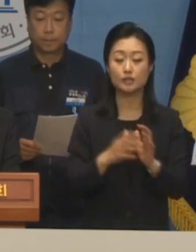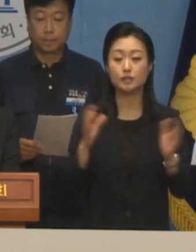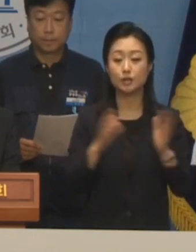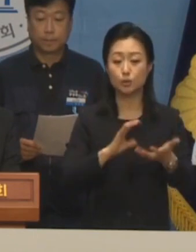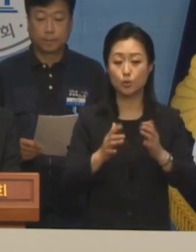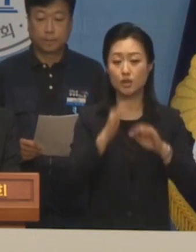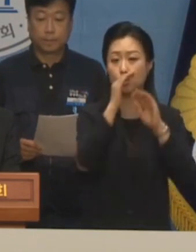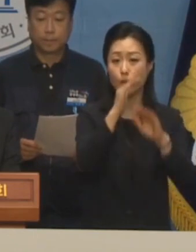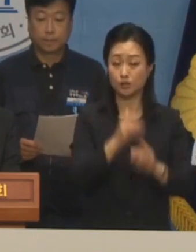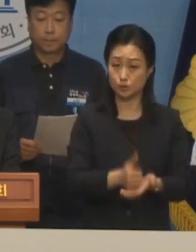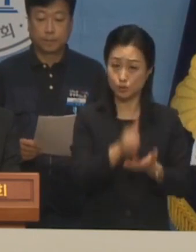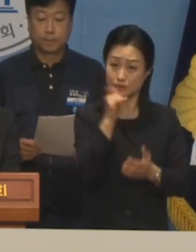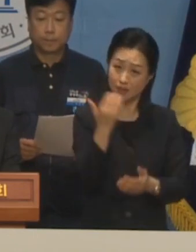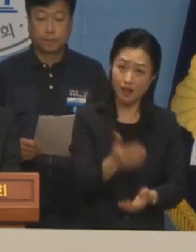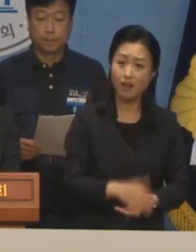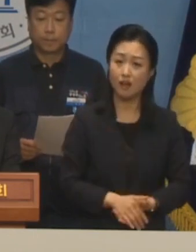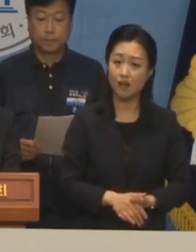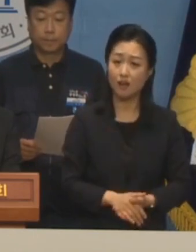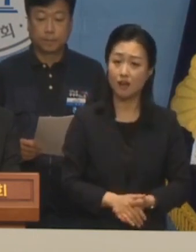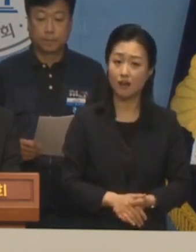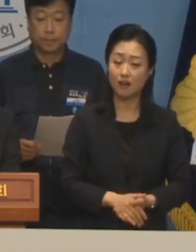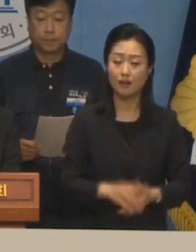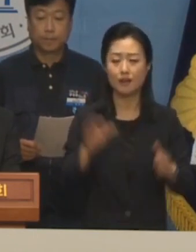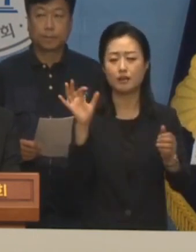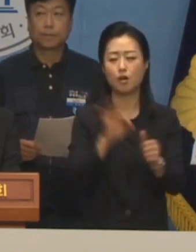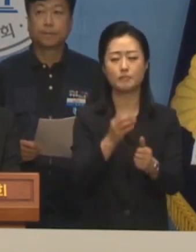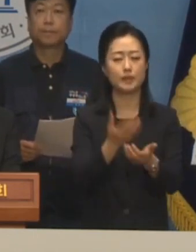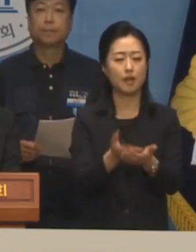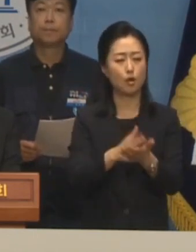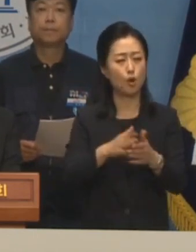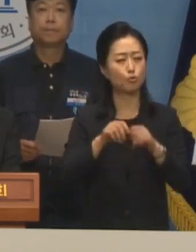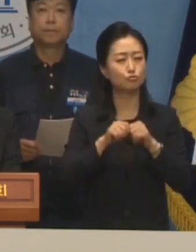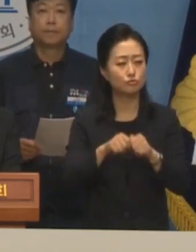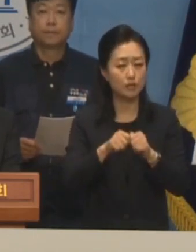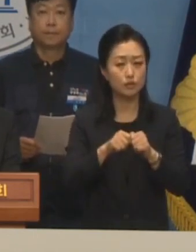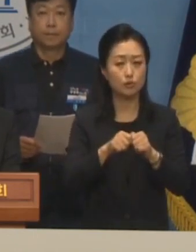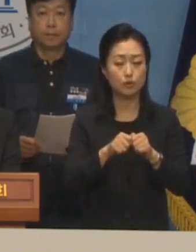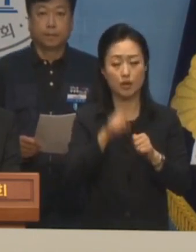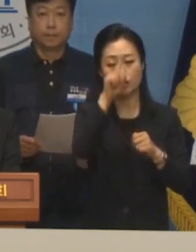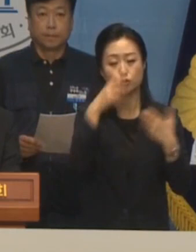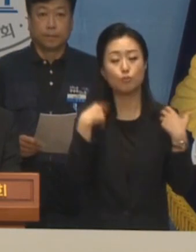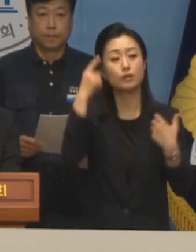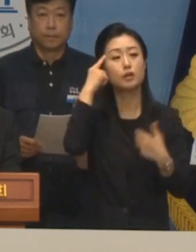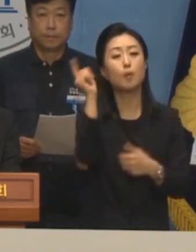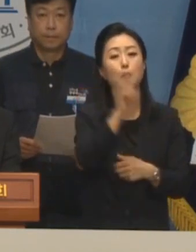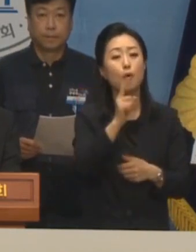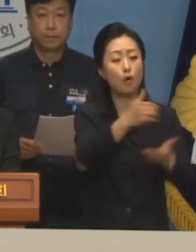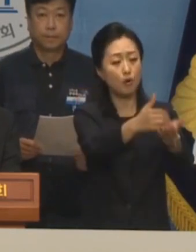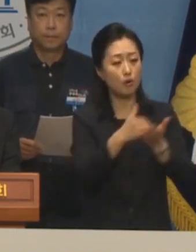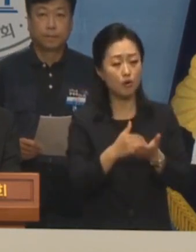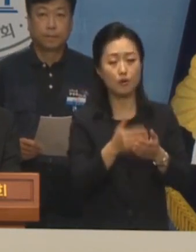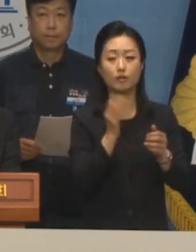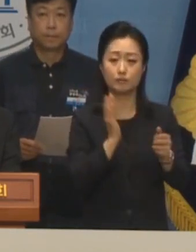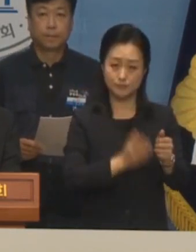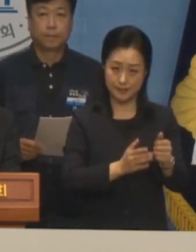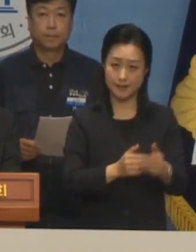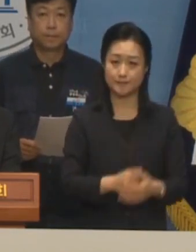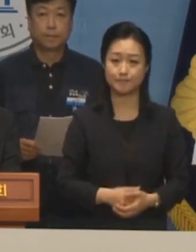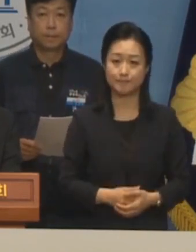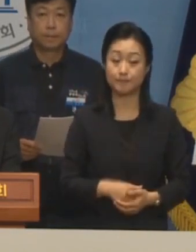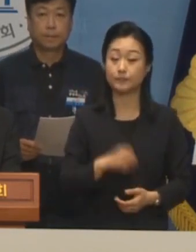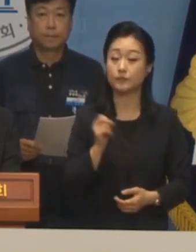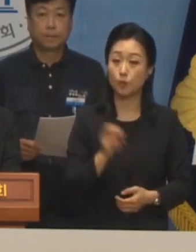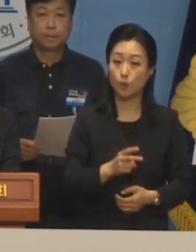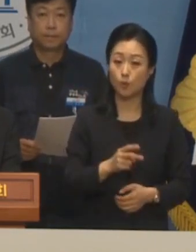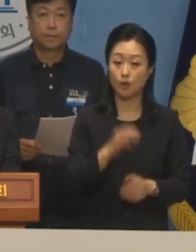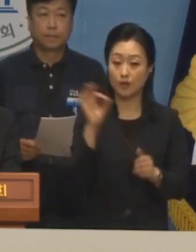논의해왔던 과정을 존중한다면 연금 개혁에 대한 구체적인 정부의 안을 내놓기를 바랍니다.